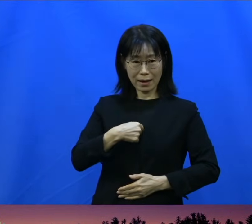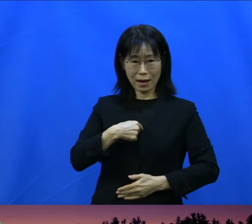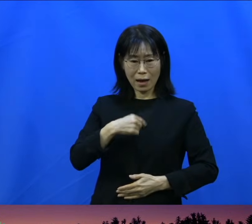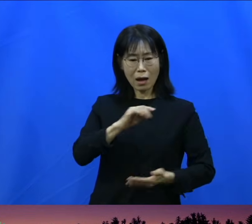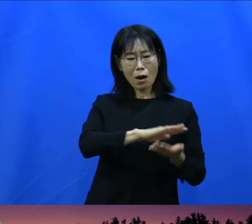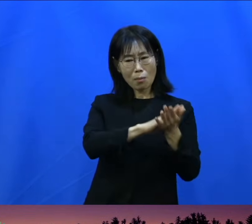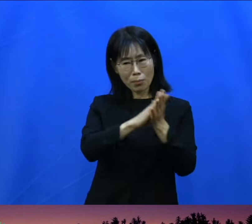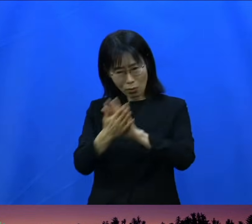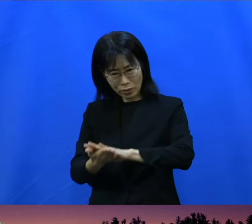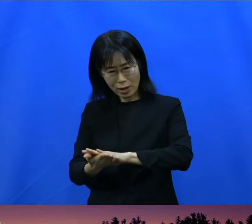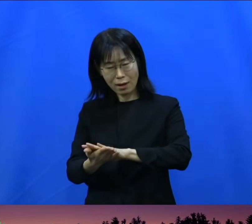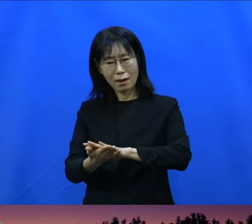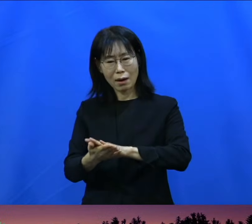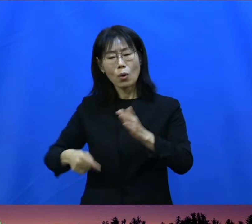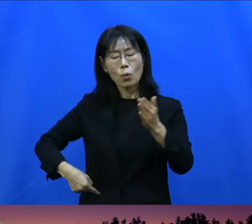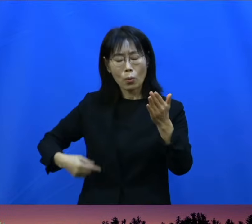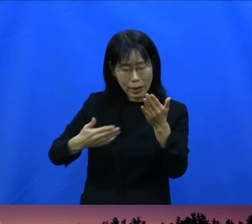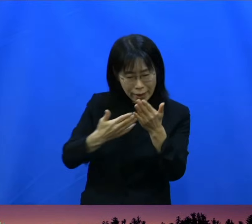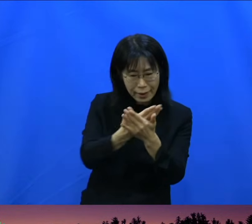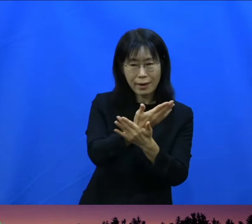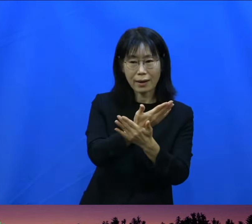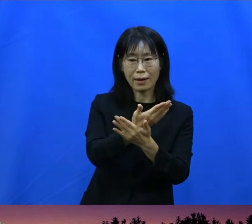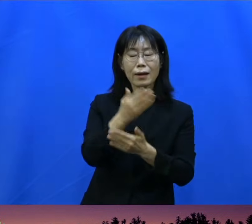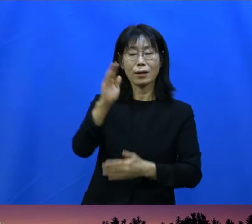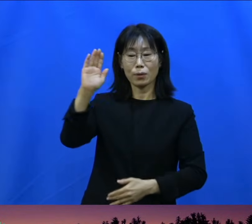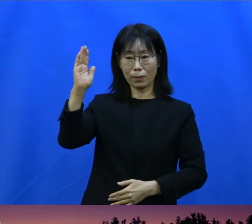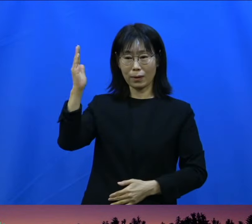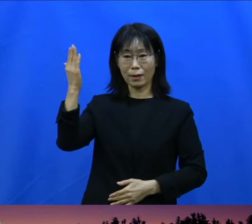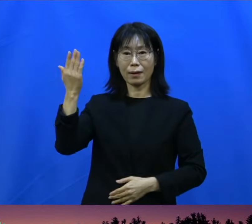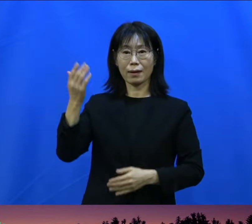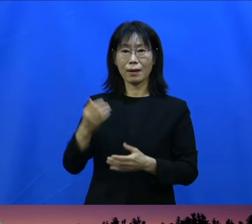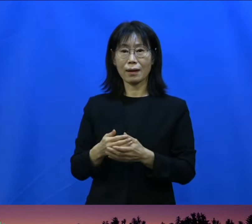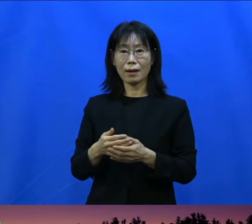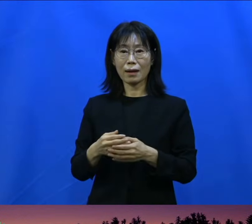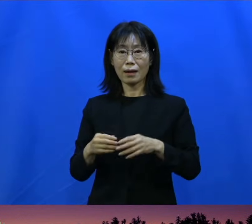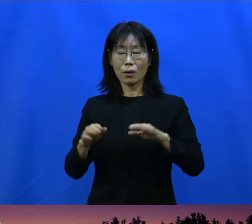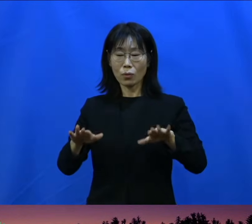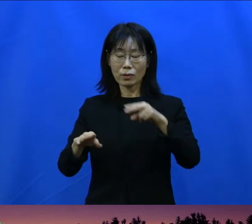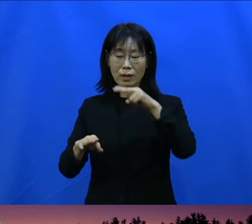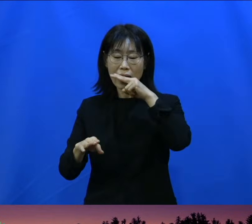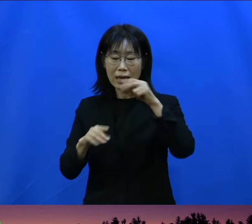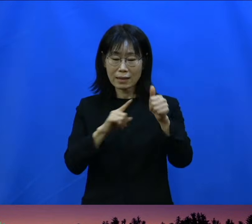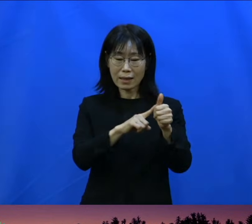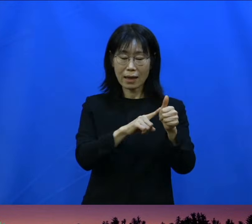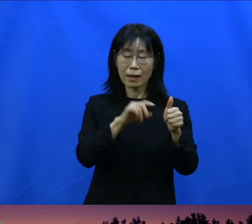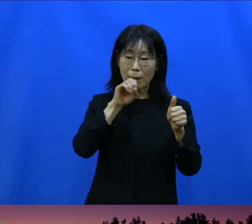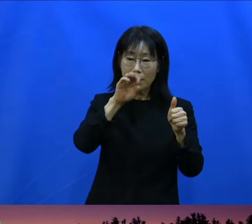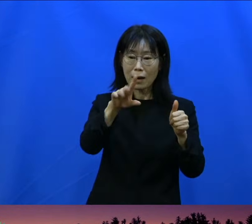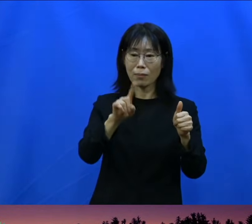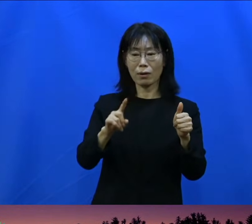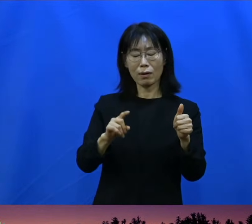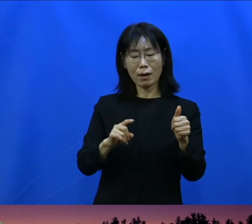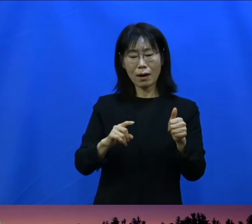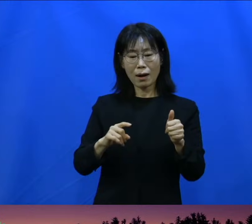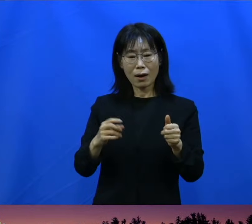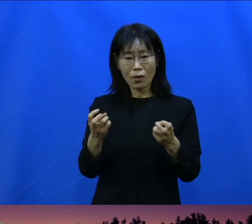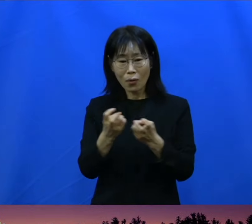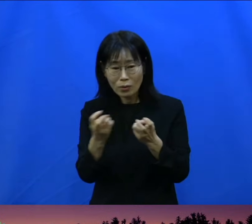그래서 입에서 스스로 탄식이 나오는 거예요. 화로다 나야 망하게 됐다. 이